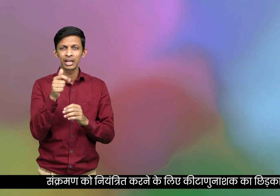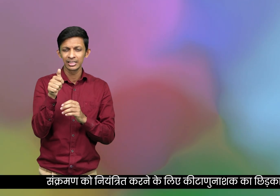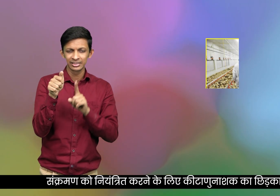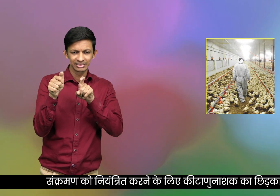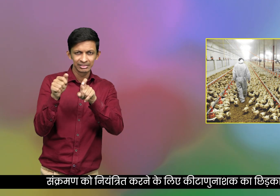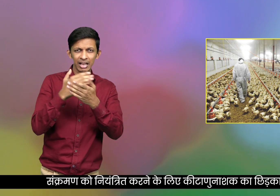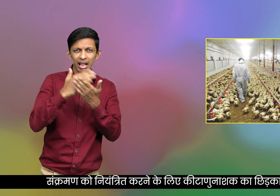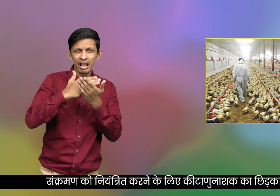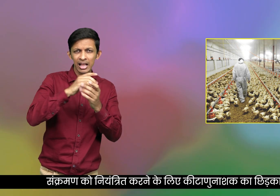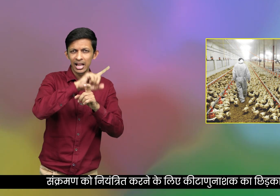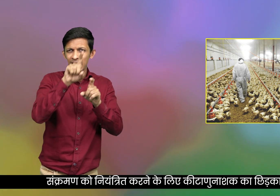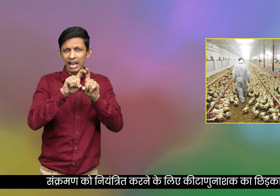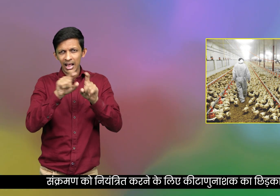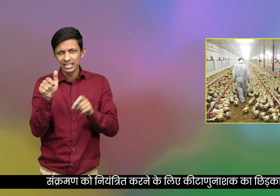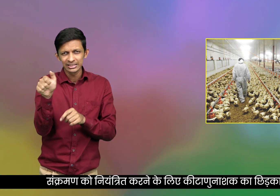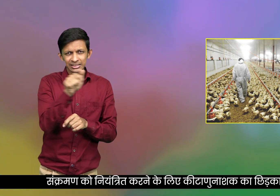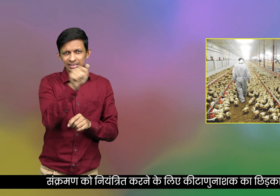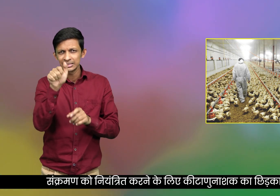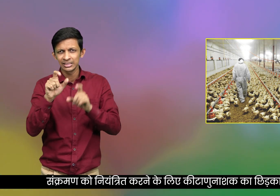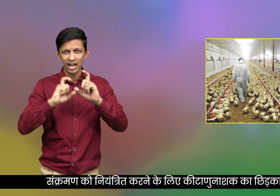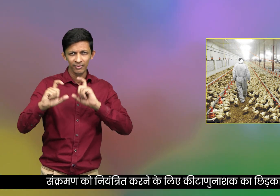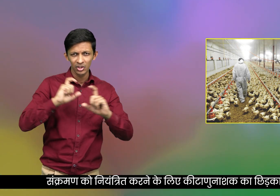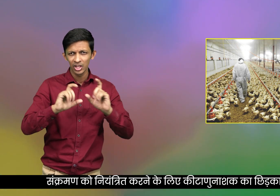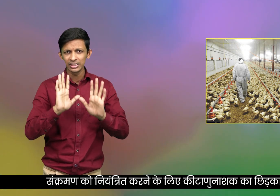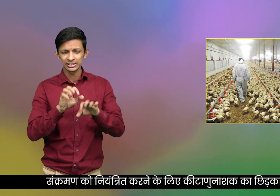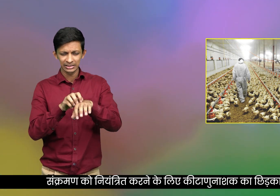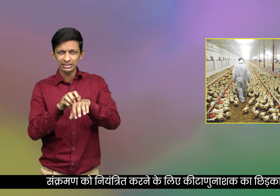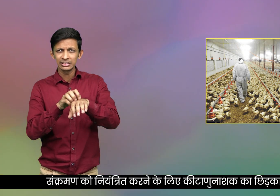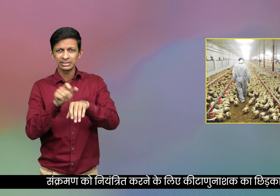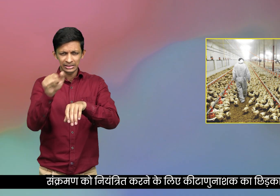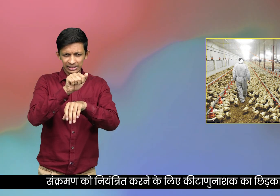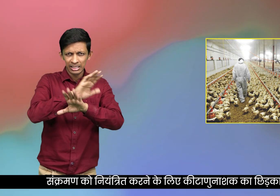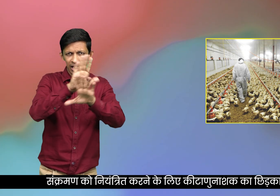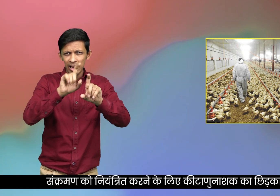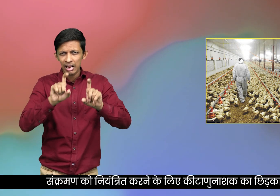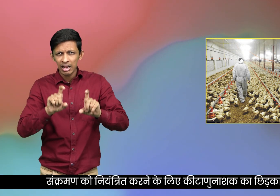संक्रमण को नियंत्रित करने के लिए कीटाणुनाशक का छिड़काव किया जाता है।